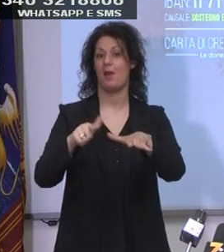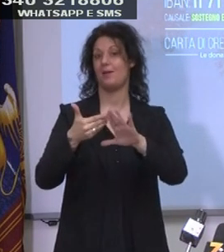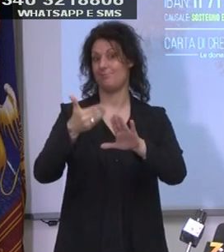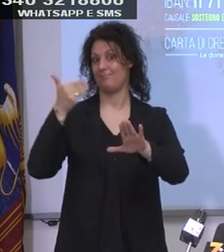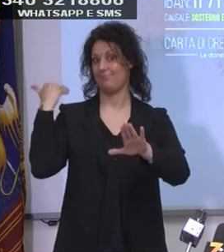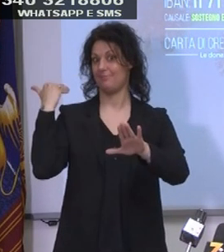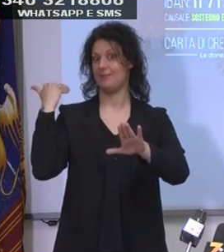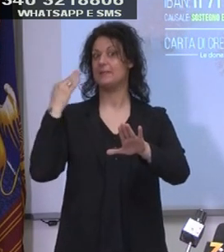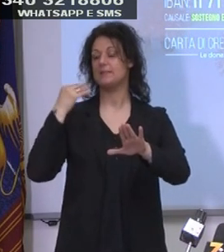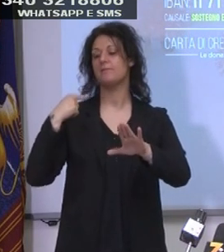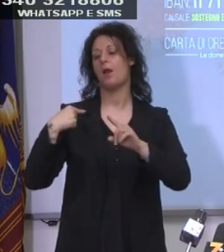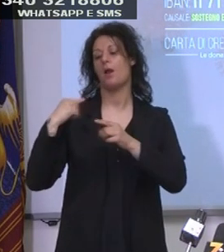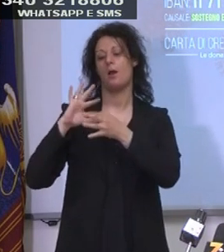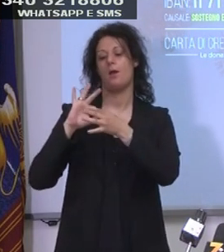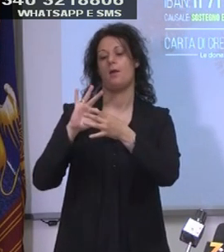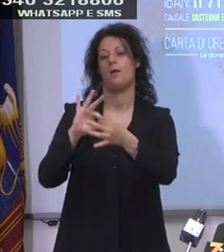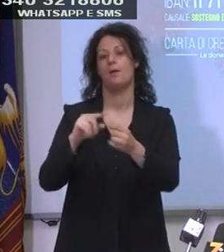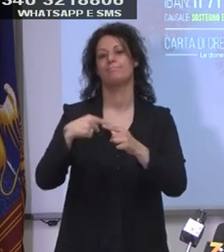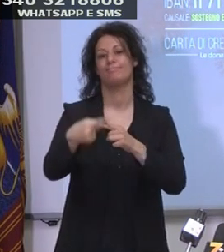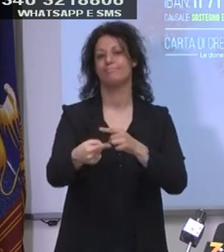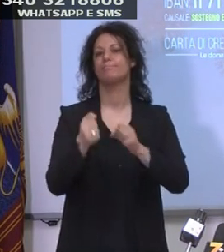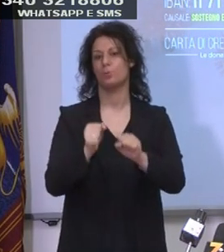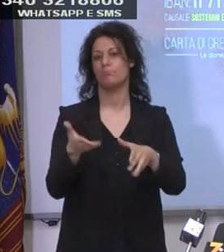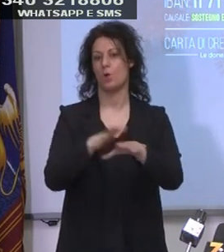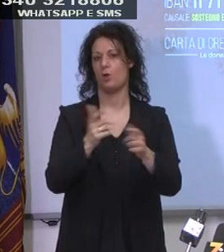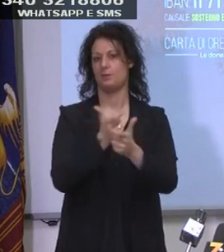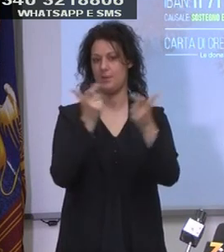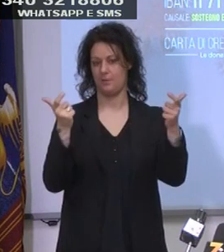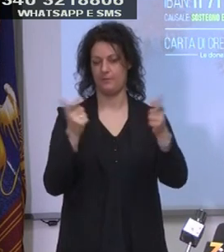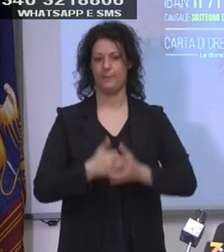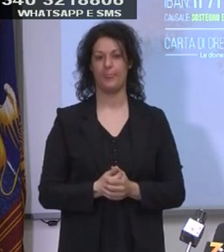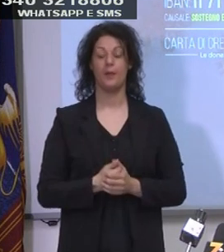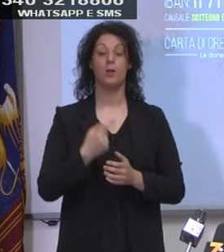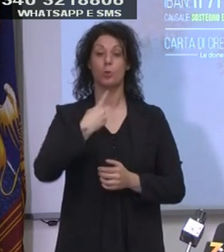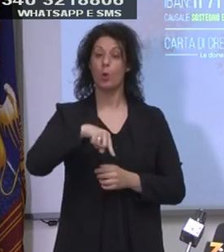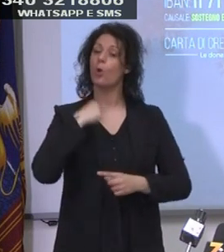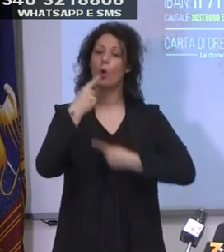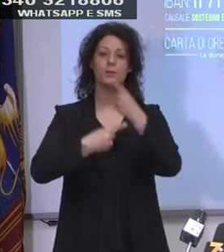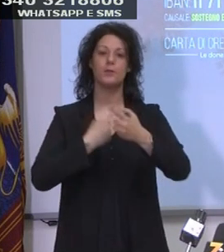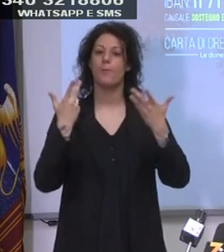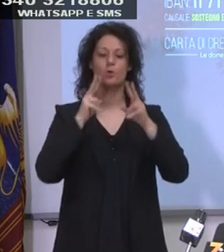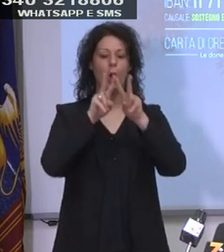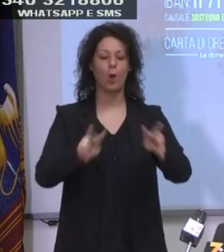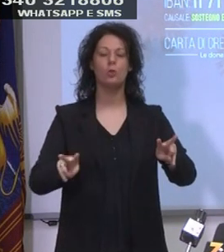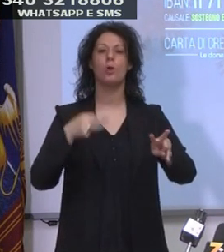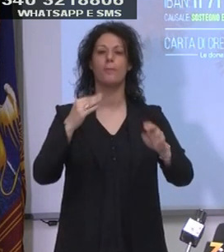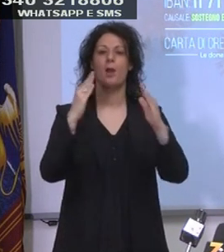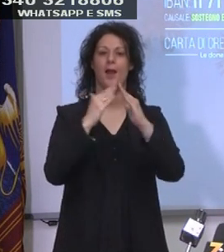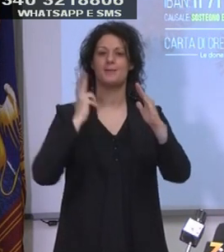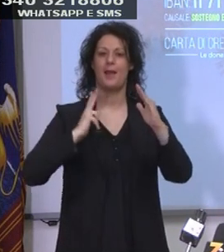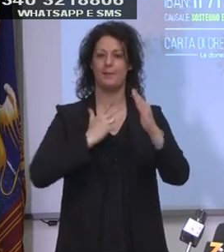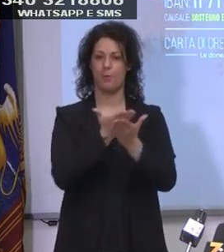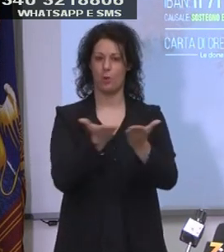questo fronte. Vi dirò che continua lo screening nelle case di riposo, di fatto è